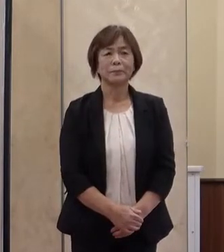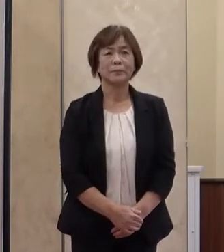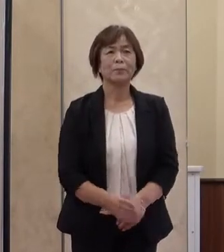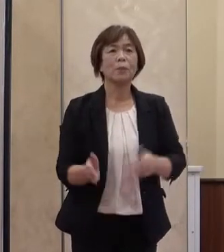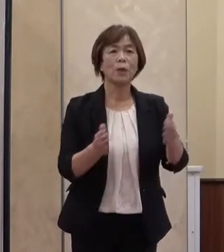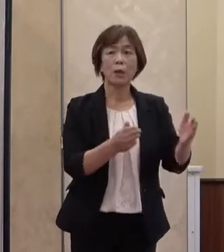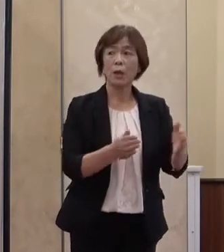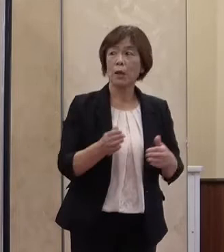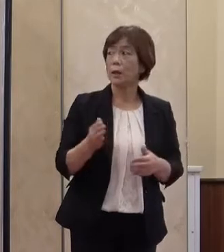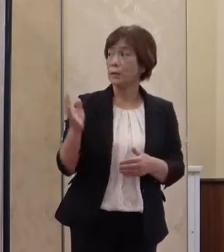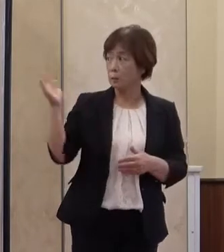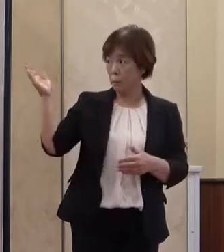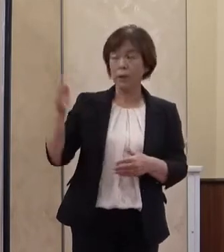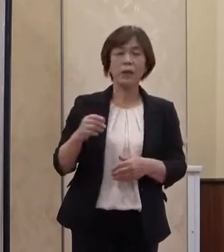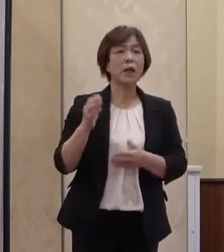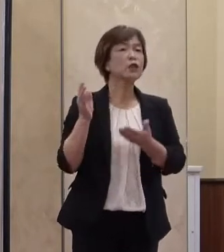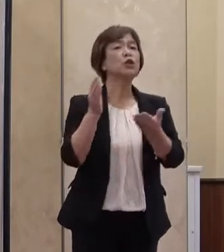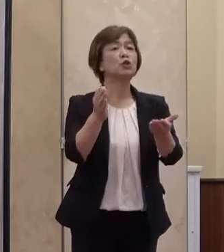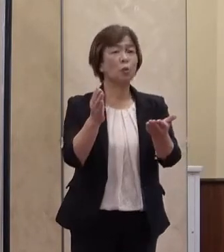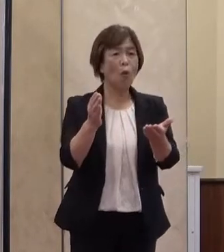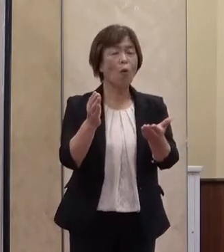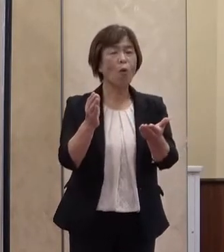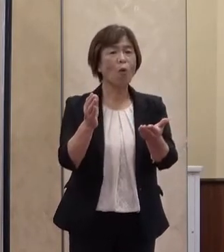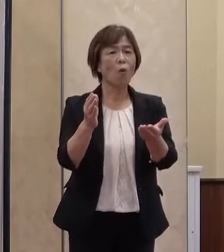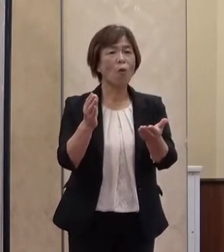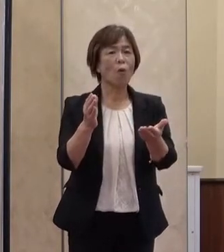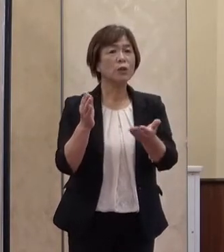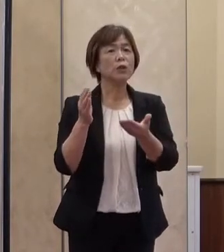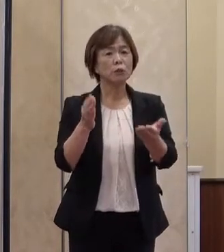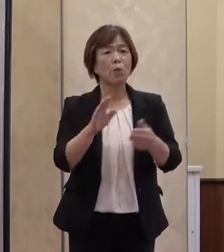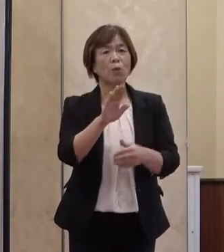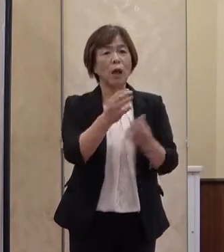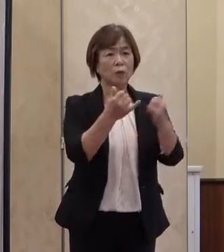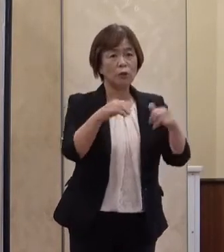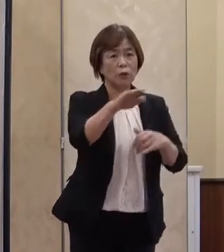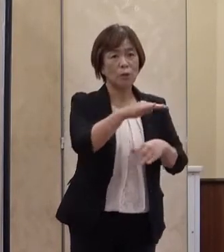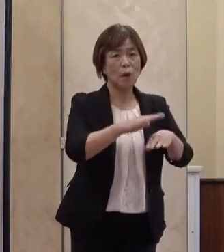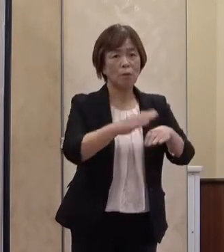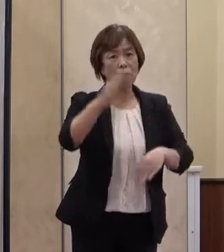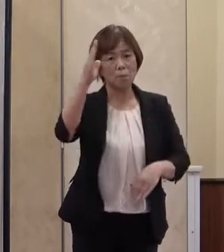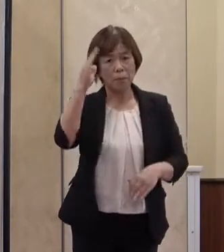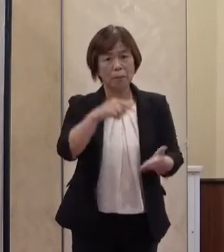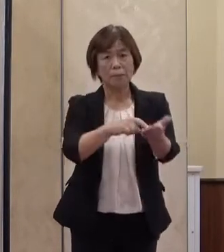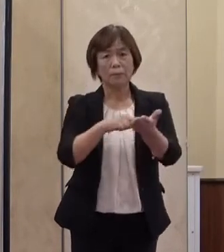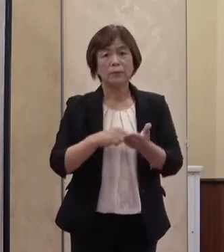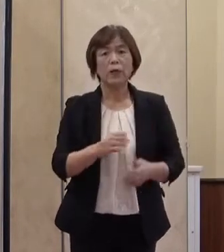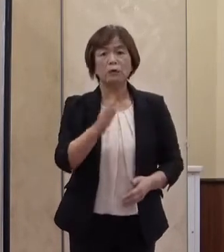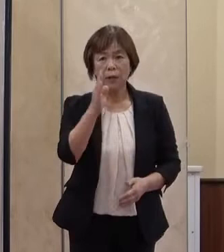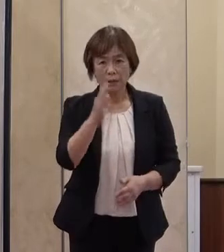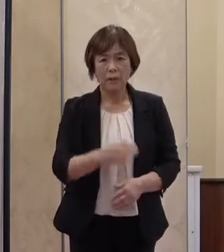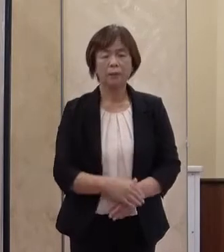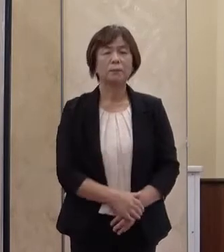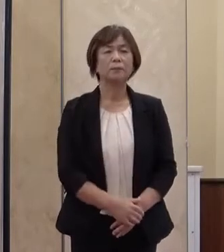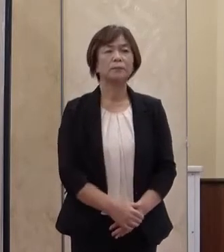それではご質問をお受けいたします。ご質問のある方は挙手をお願いいたします。